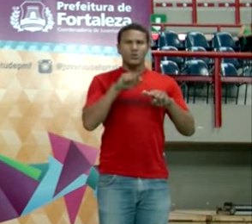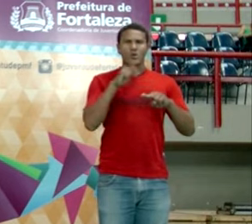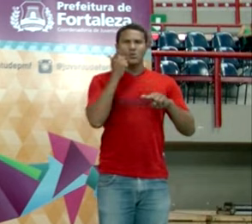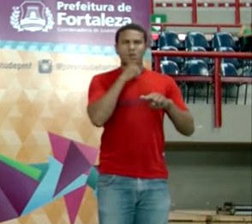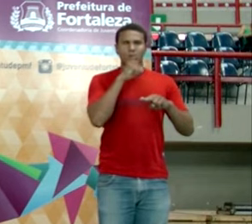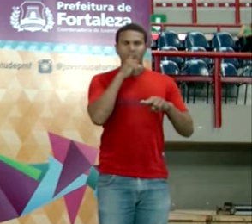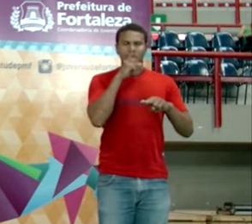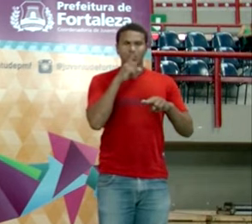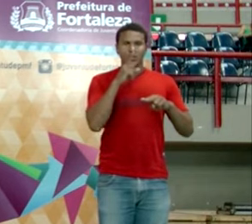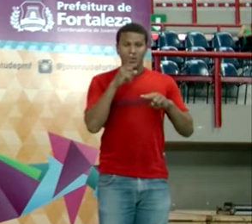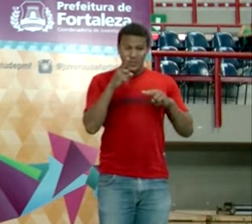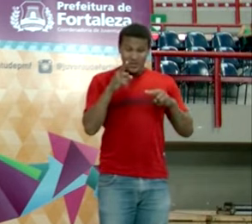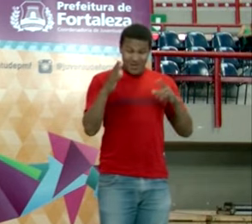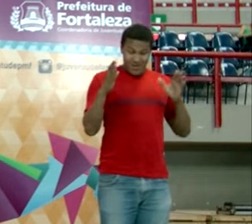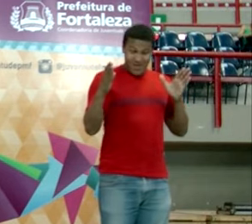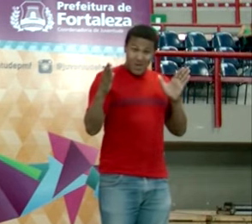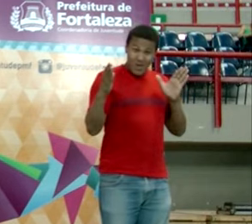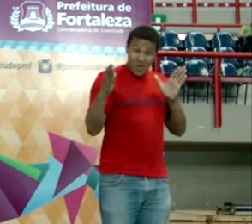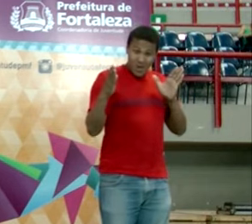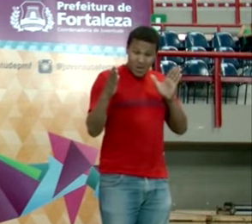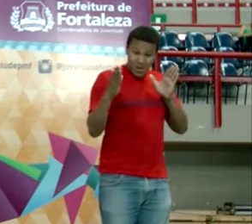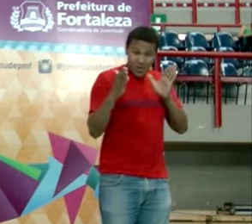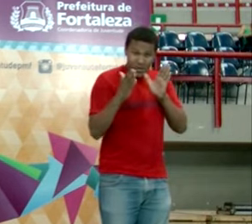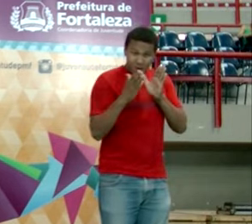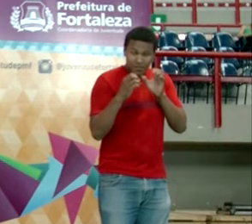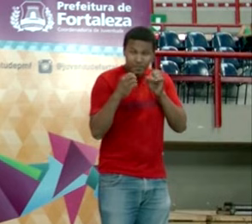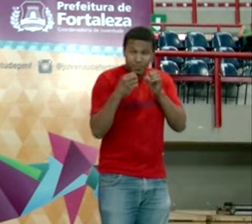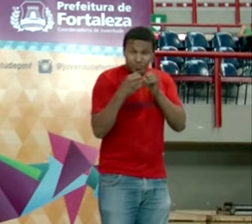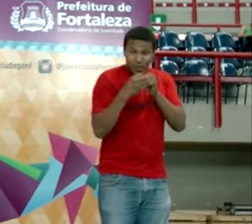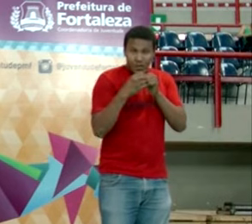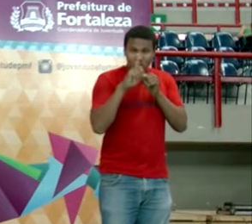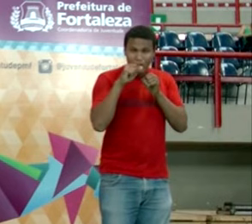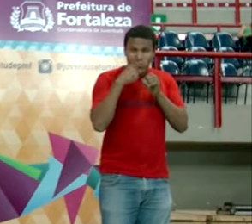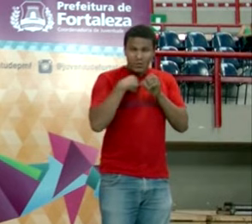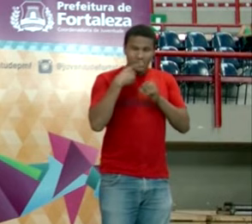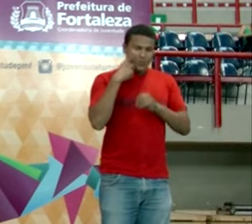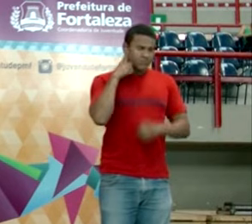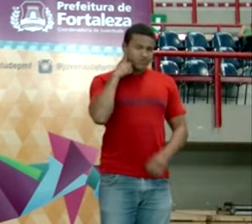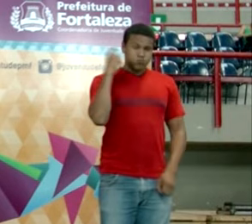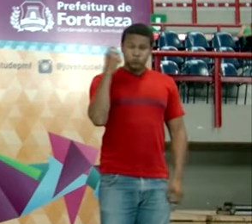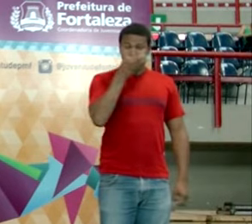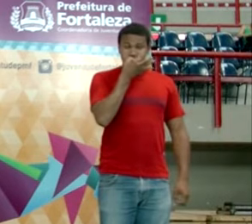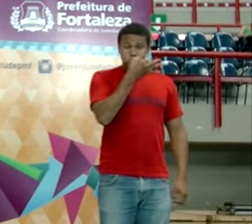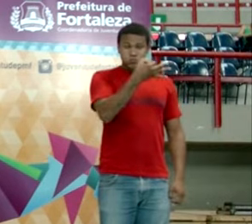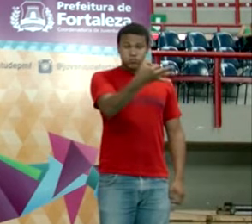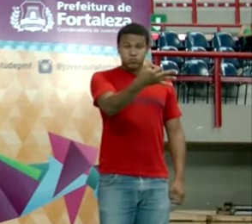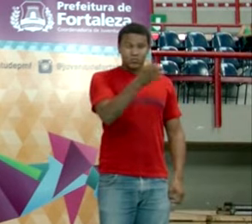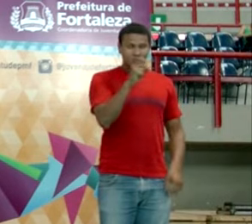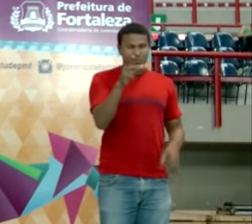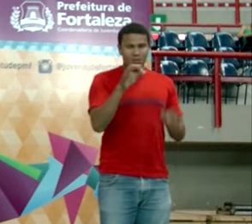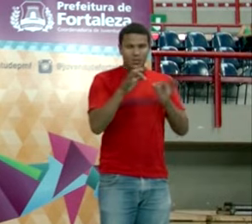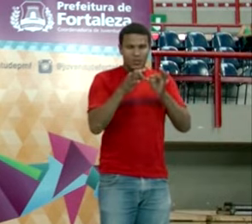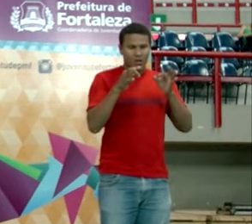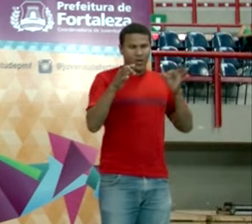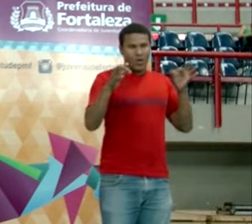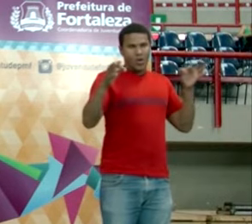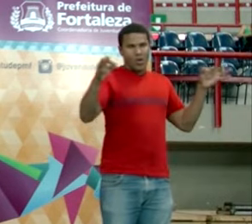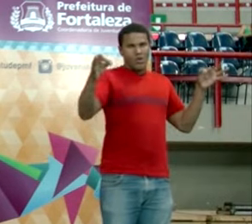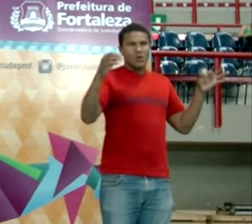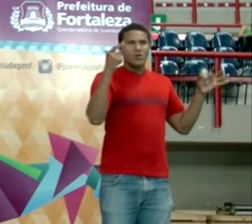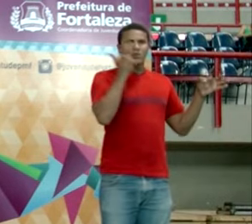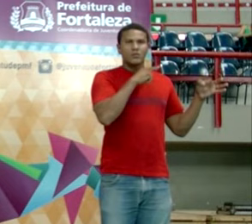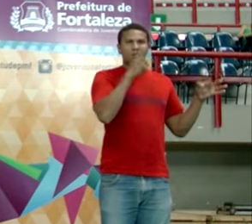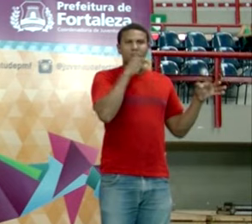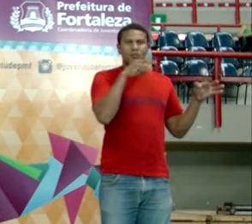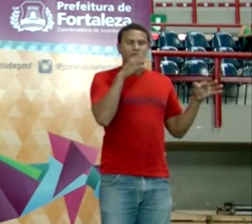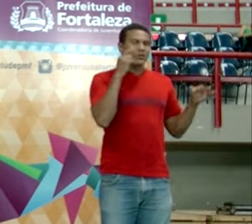tende a aumentar. Quando ele se afasta, ele tende a aumentar o comprimento